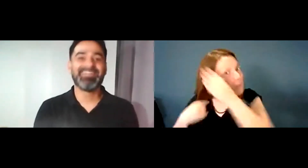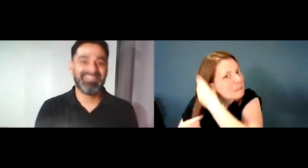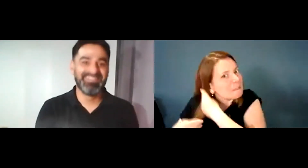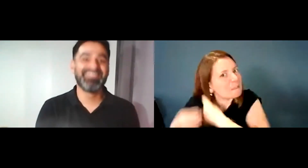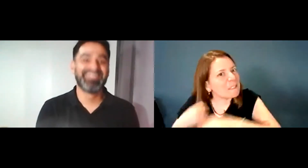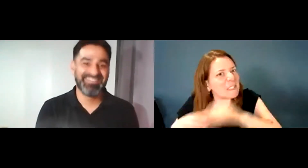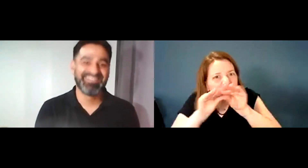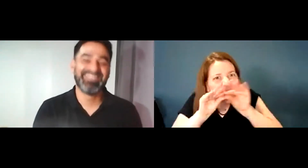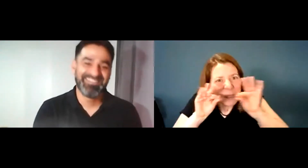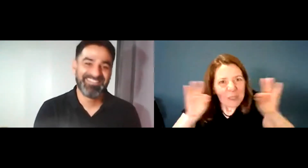Y te quedan bien.